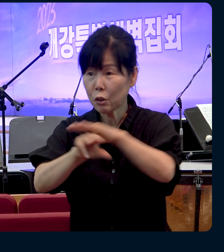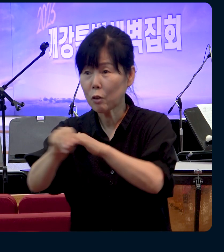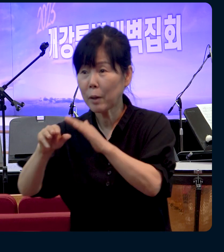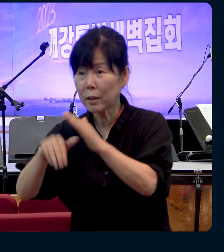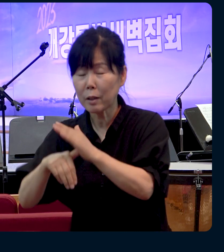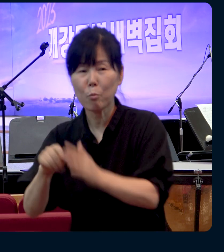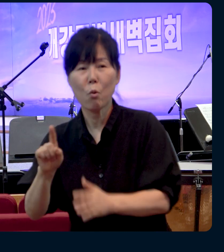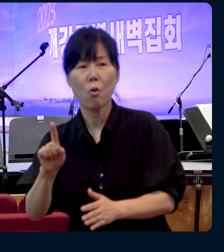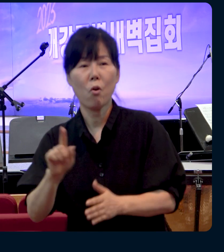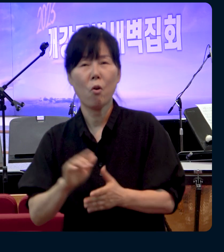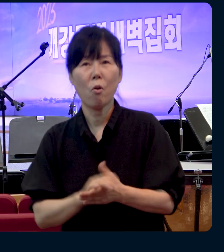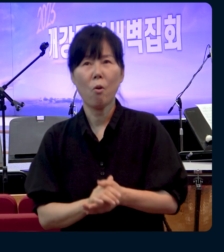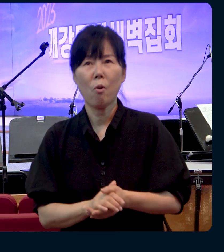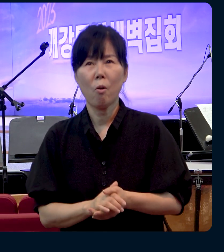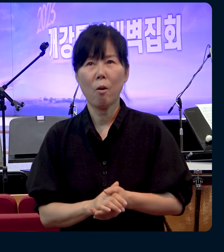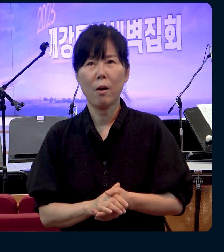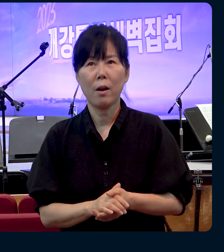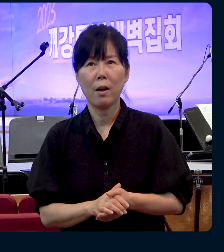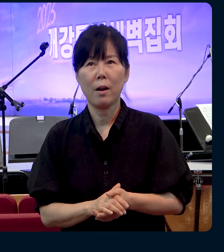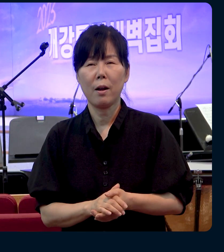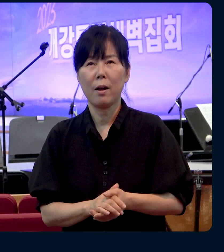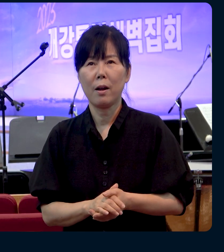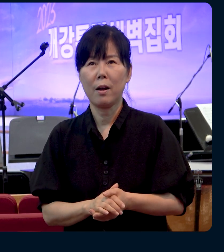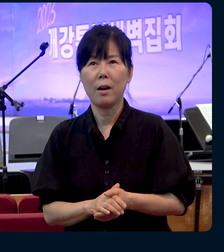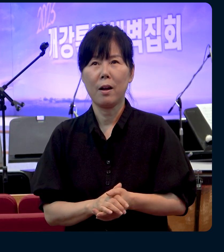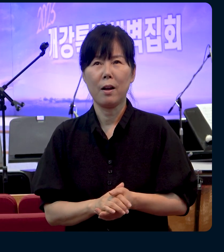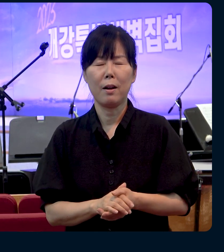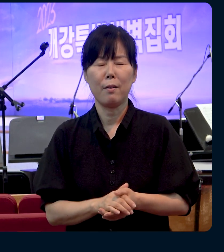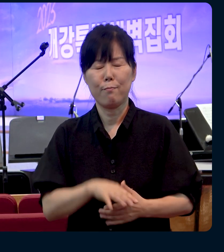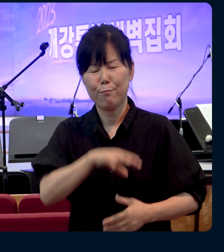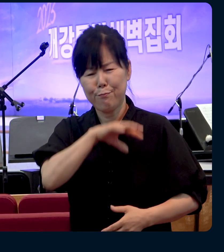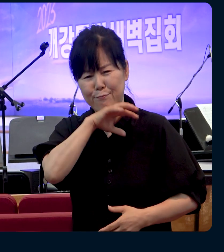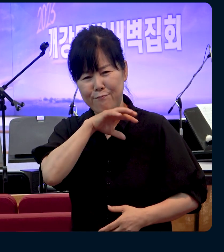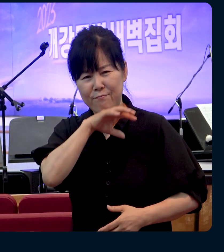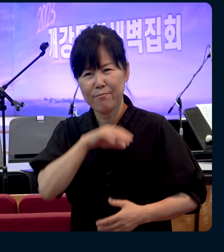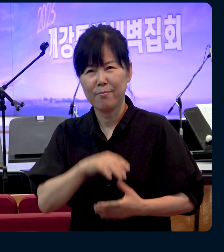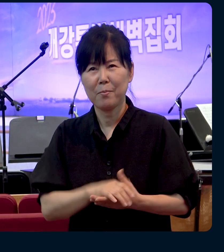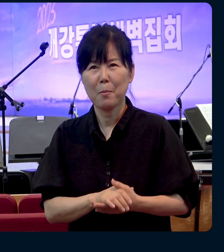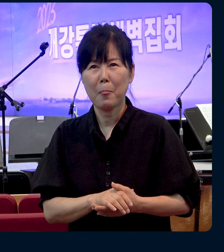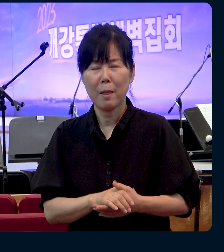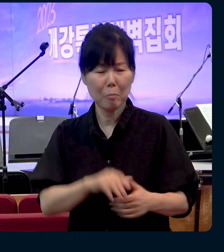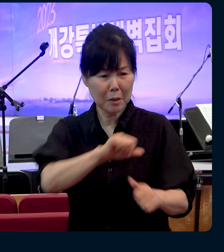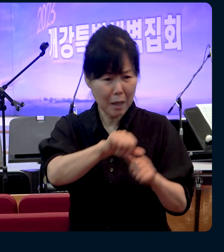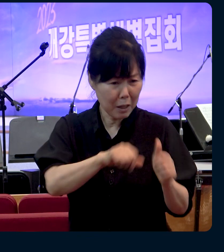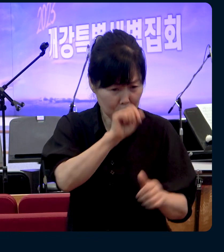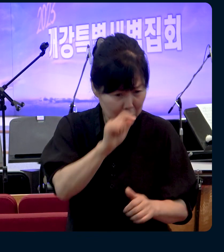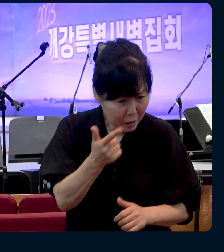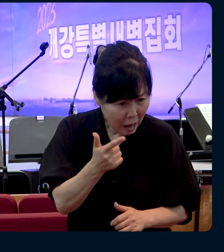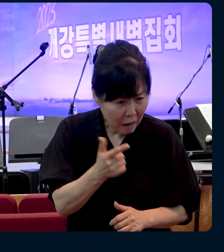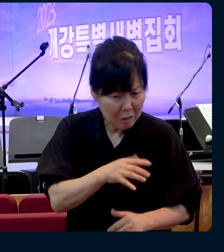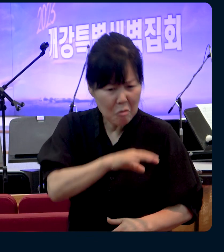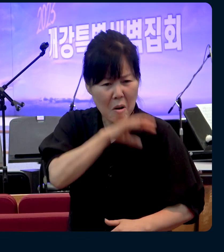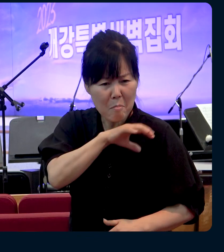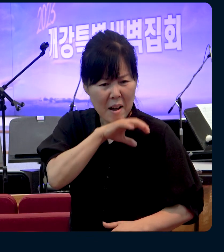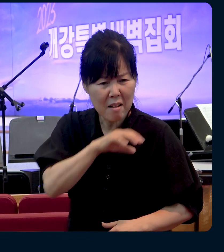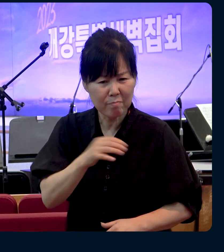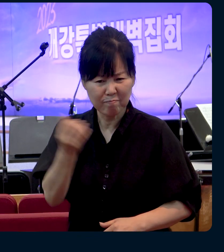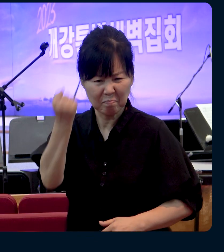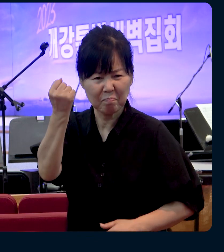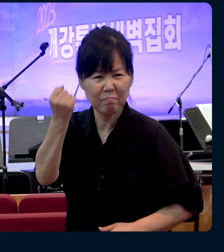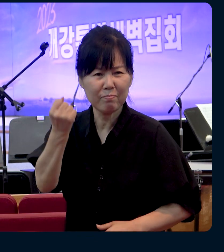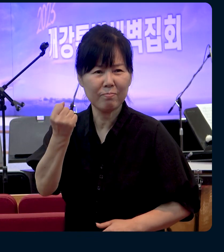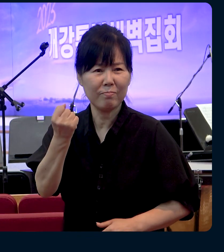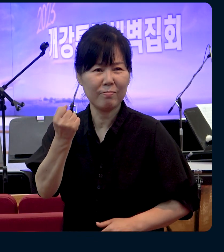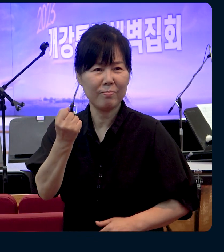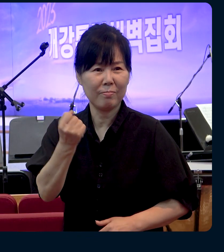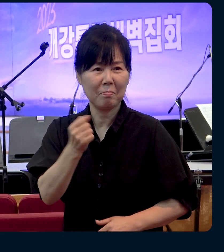출애굽하면서 원없이 보여줬잖아요. 얼마나 그것이 짜증나는 것인지. 그냥 상황이 좀만 힘들면